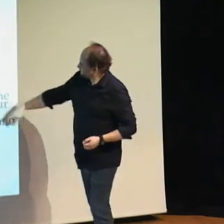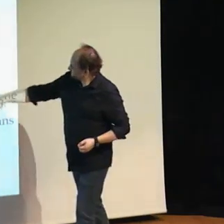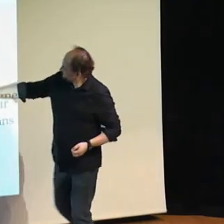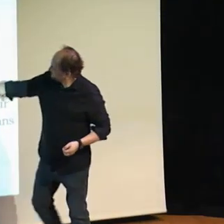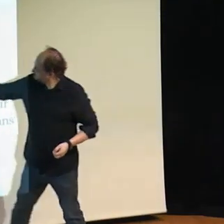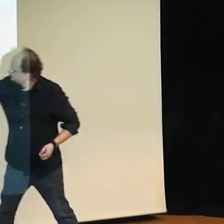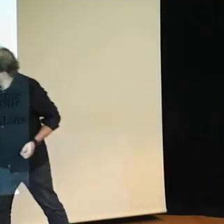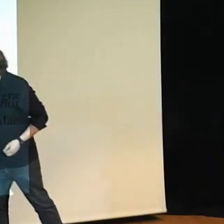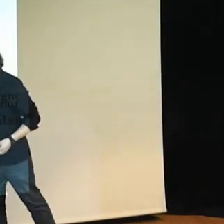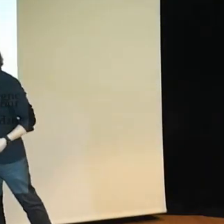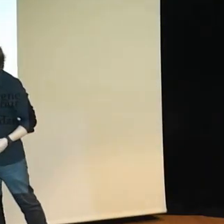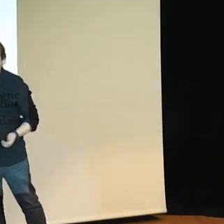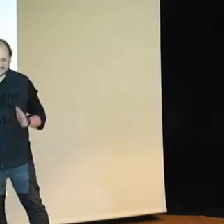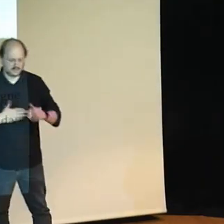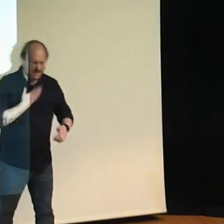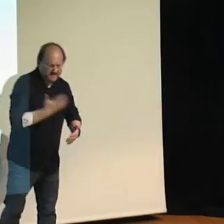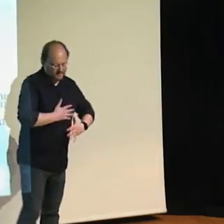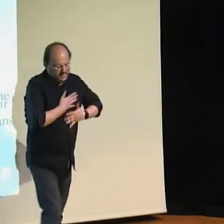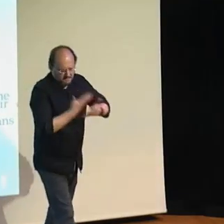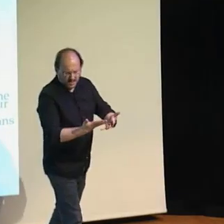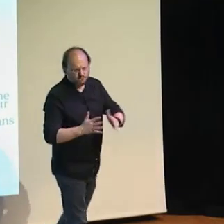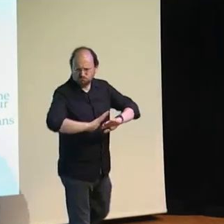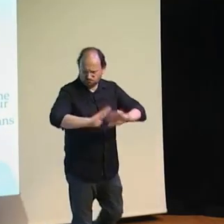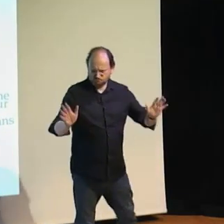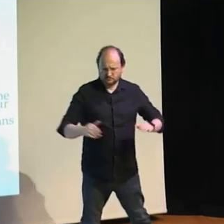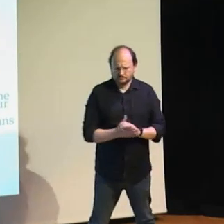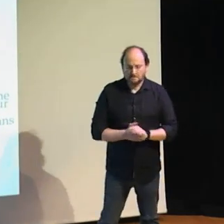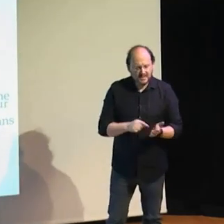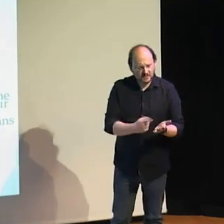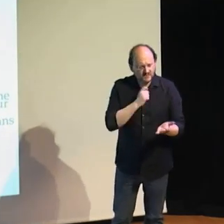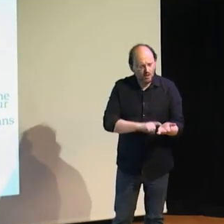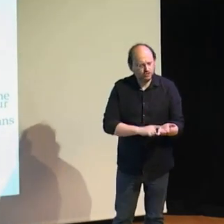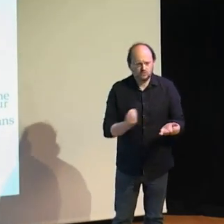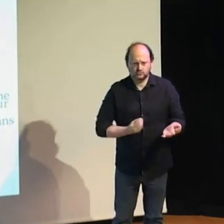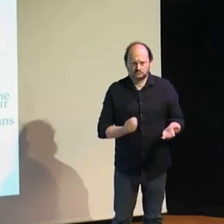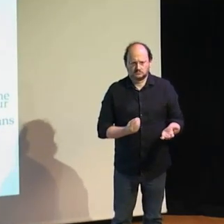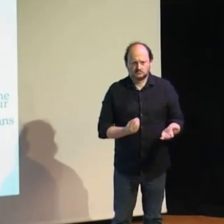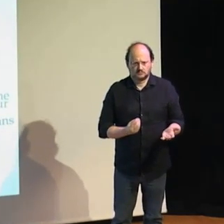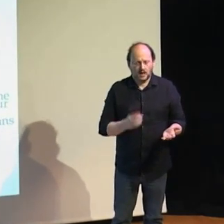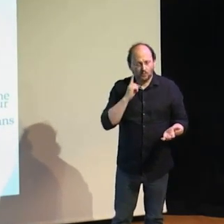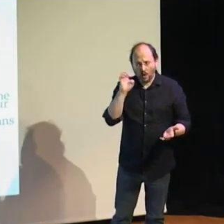qui va vers le haut. Ce signe est attesté depuis longtemps. En France, on le connaît à une main ou à deux mains. Et en fait,